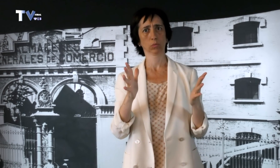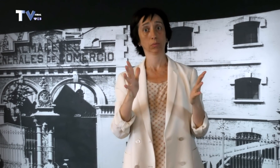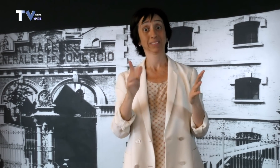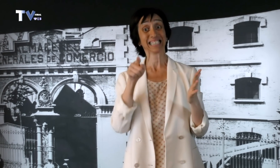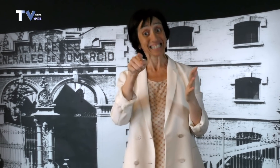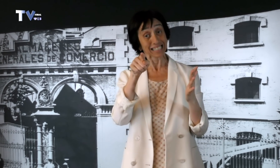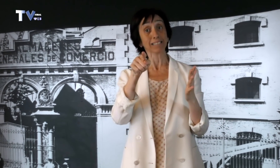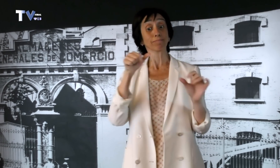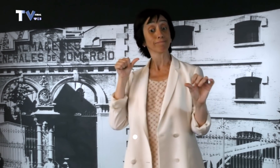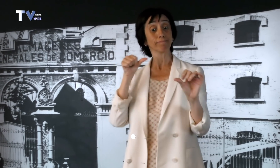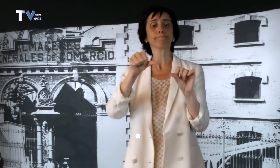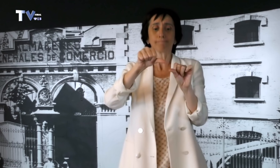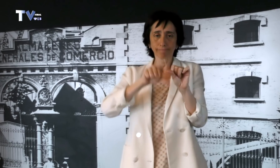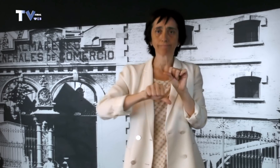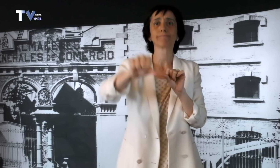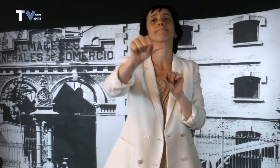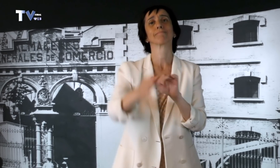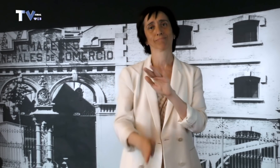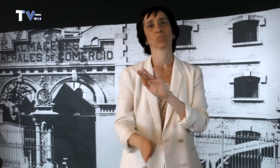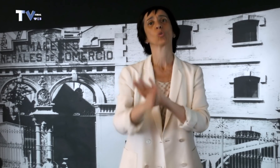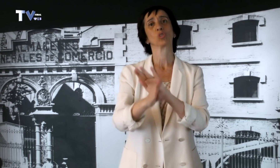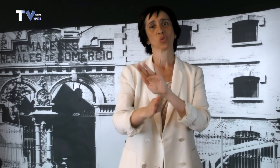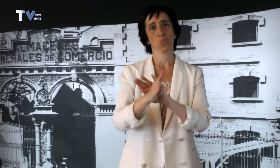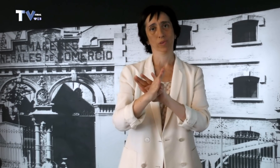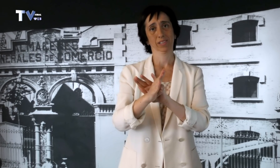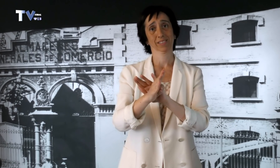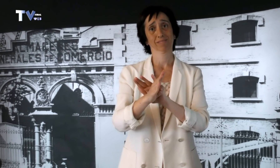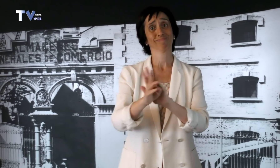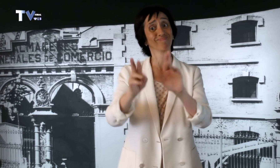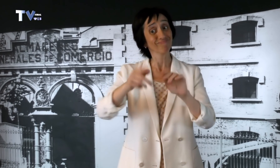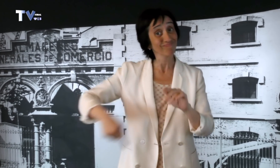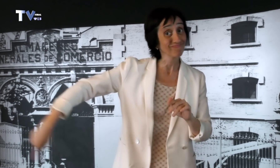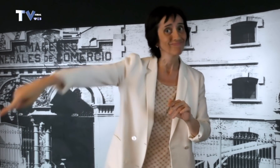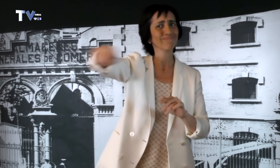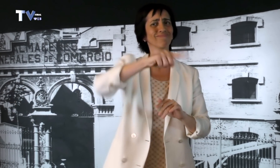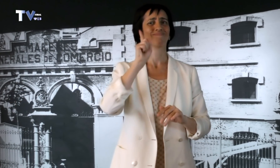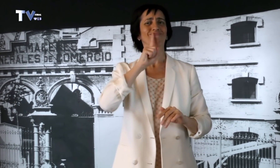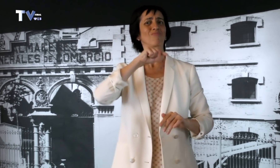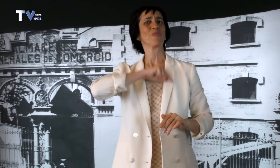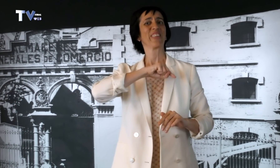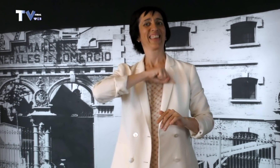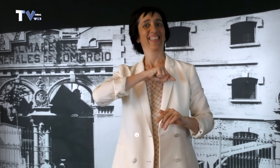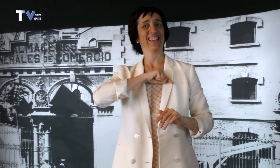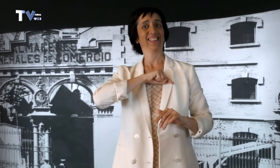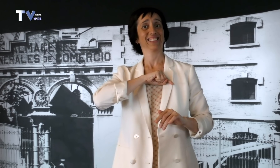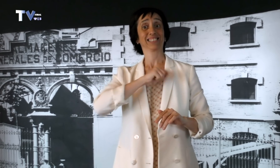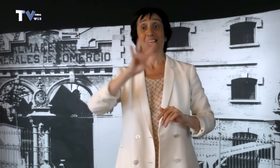clar, i gràcies a això és com el que s'ha arribat fins ara i amb el que s'ha de continuar. I que les persones sordes siguin conscients tant